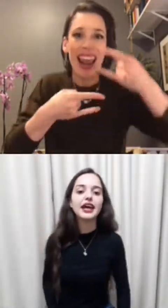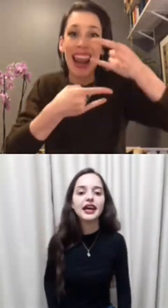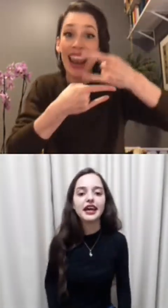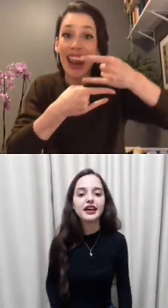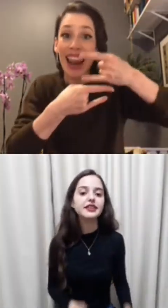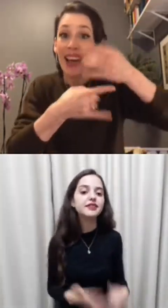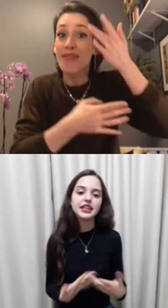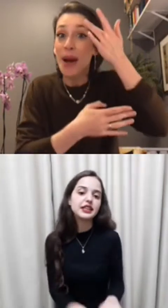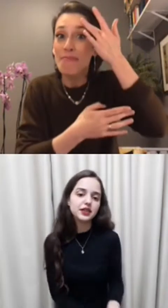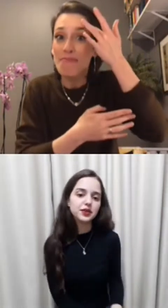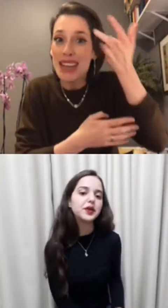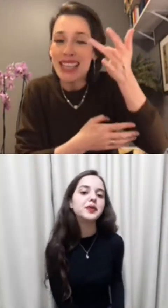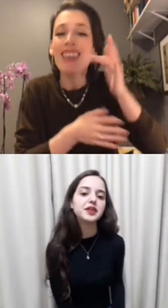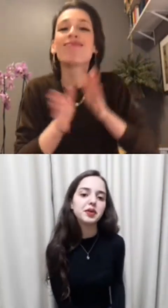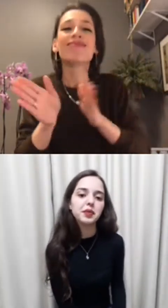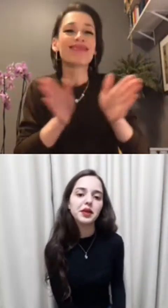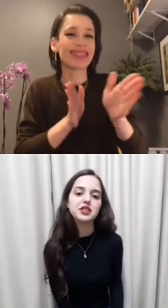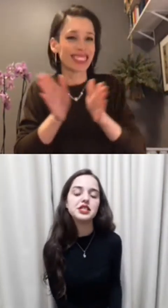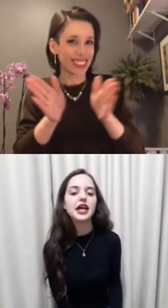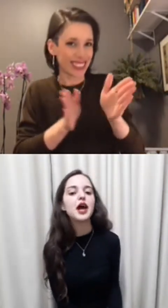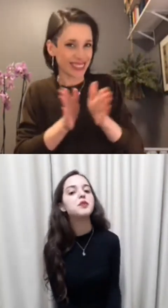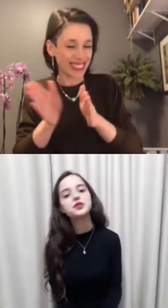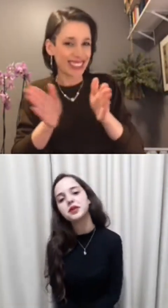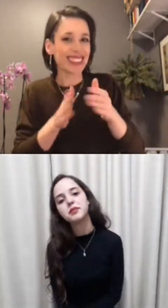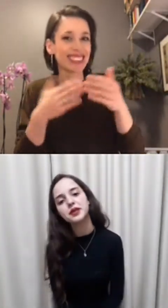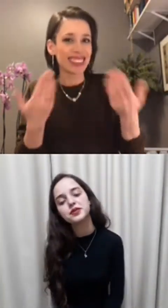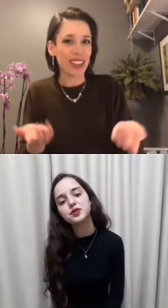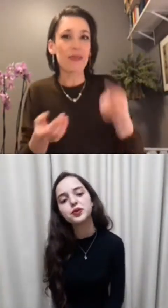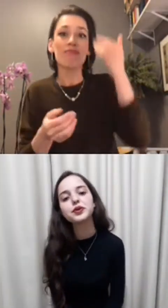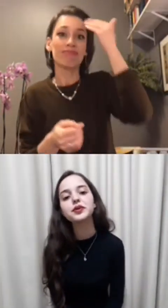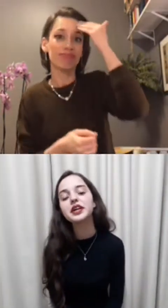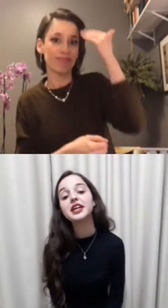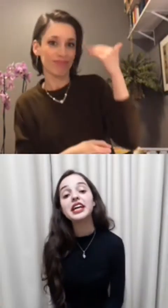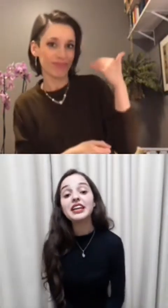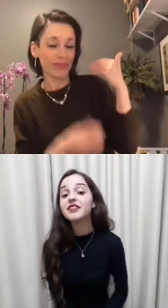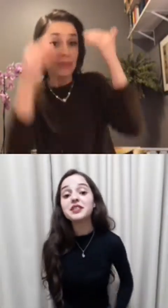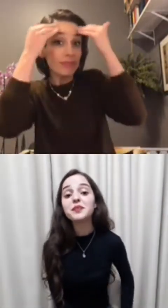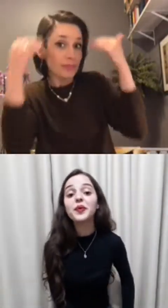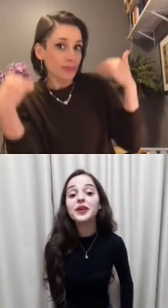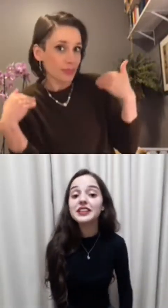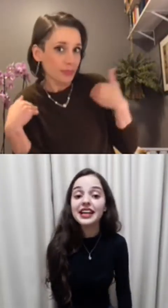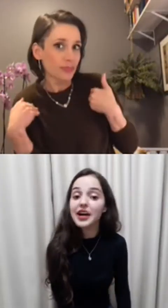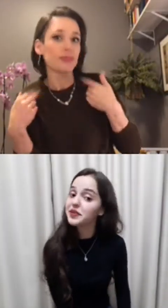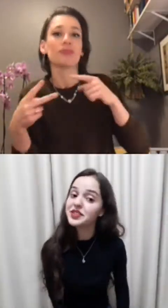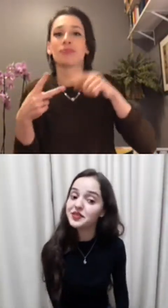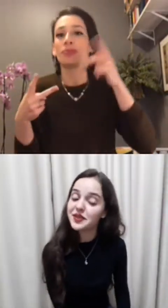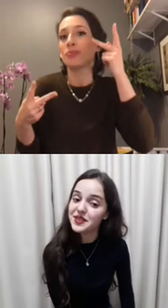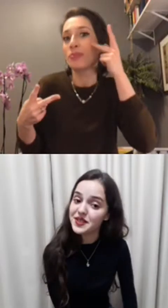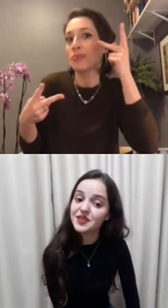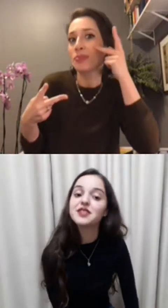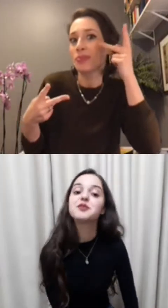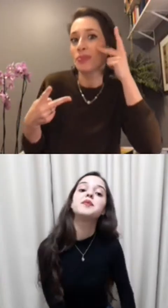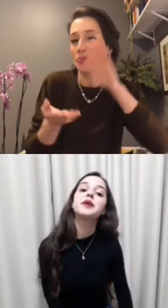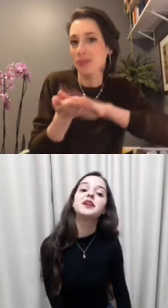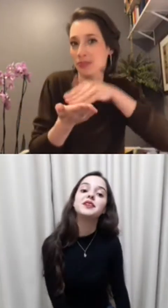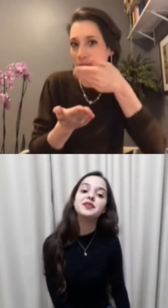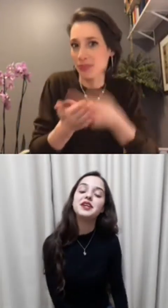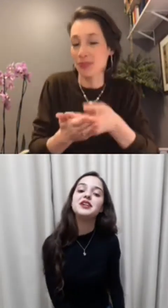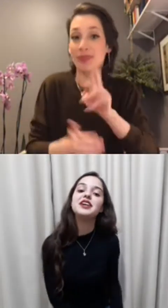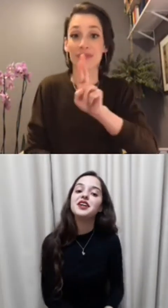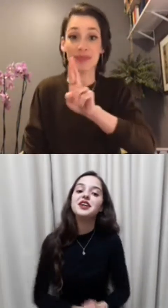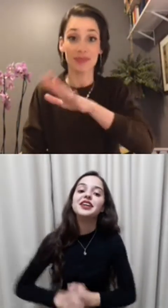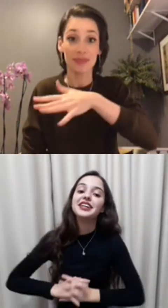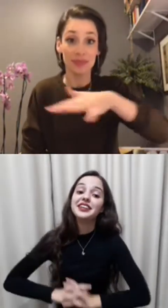Vai ter tanto eu quanto a Pamela de intérprete, o Rimar de surdo. E vai ser muito legal, muito divertido. Estamos preparando